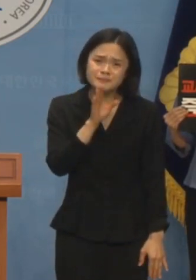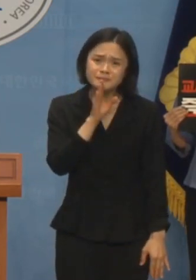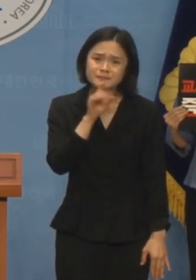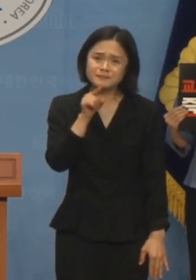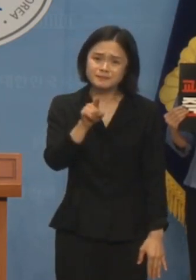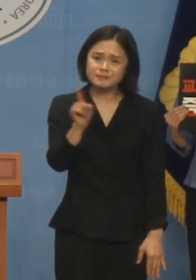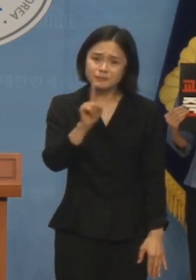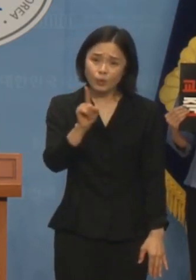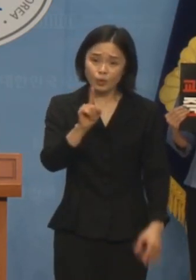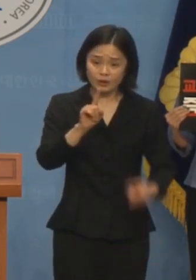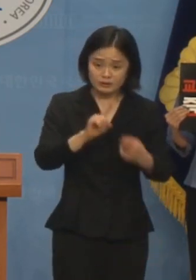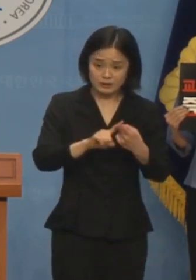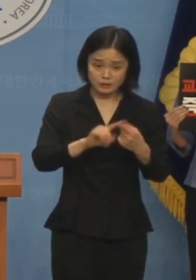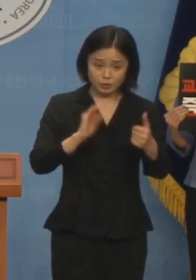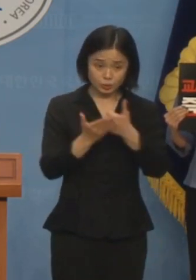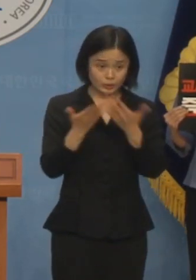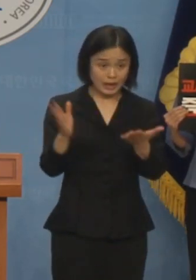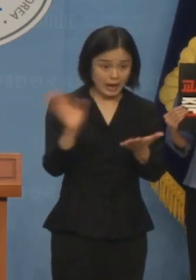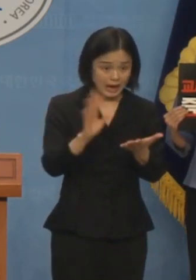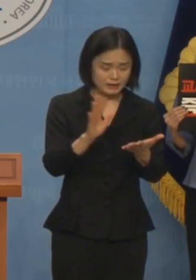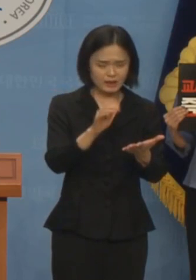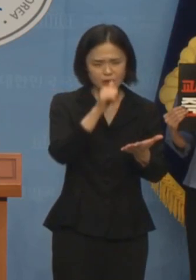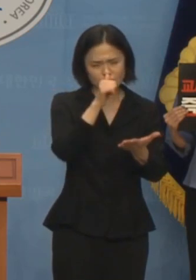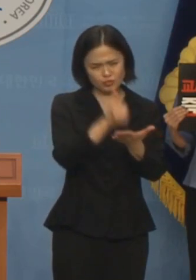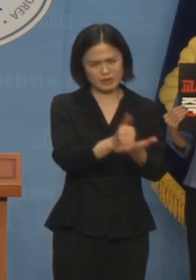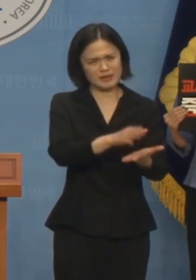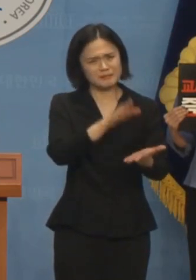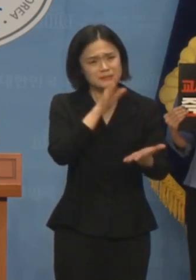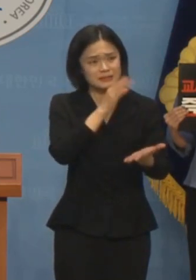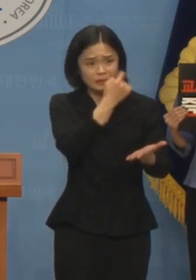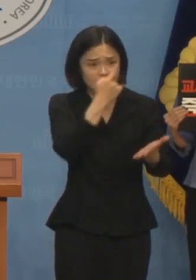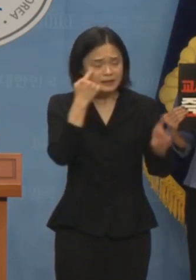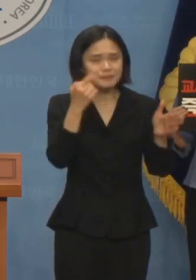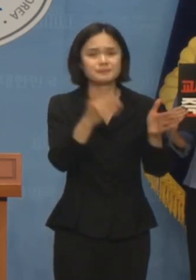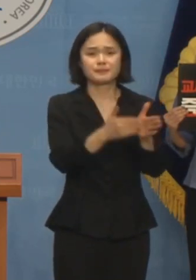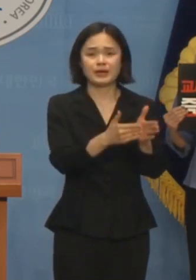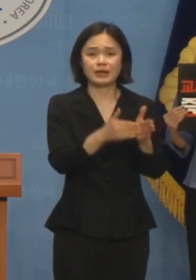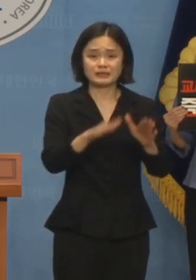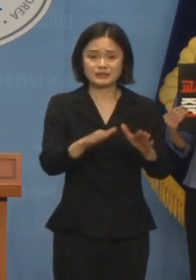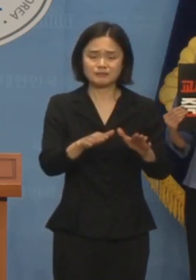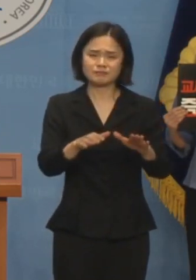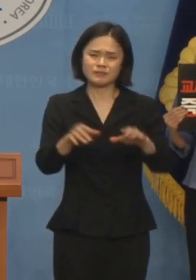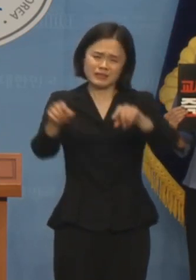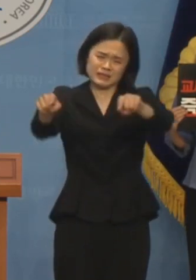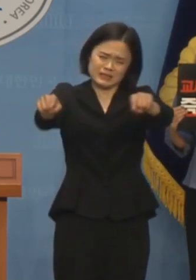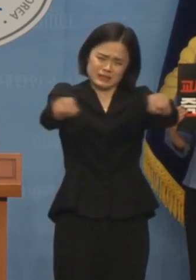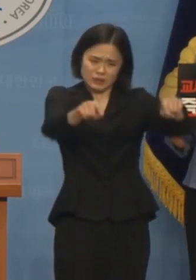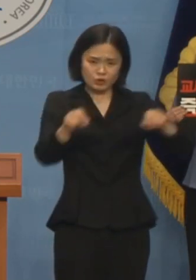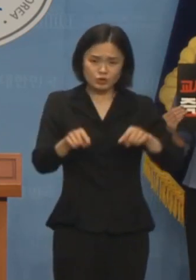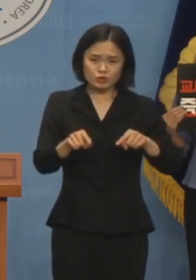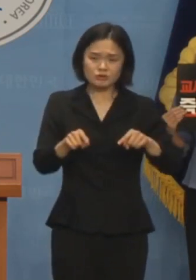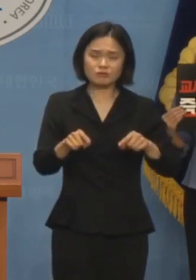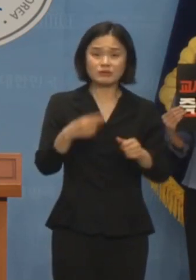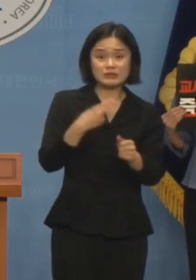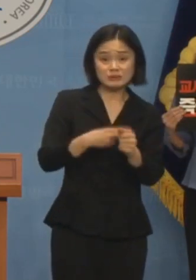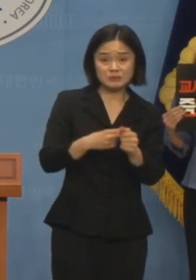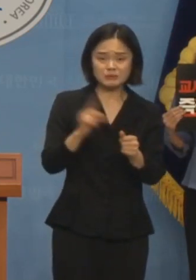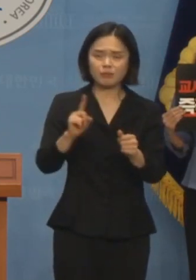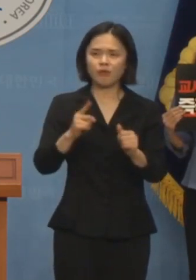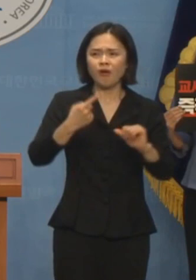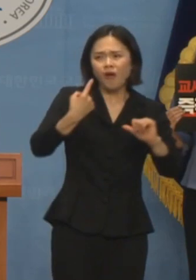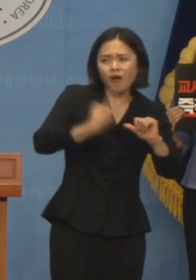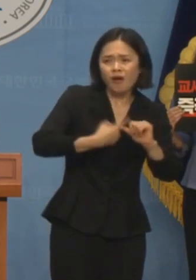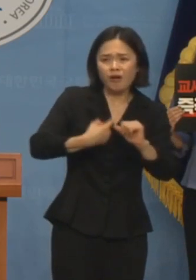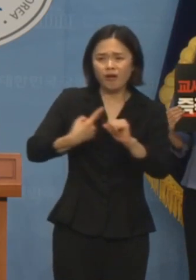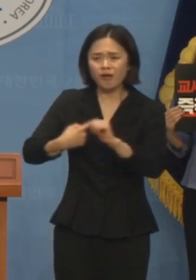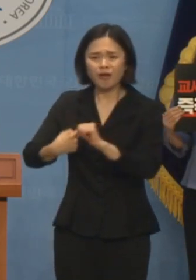행위라는 것을 알리는 계기가 되었습니다. 지금도 전국에는 악성 민원, 무고성 아동학대 고소 등 크고